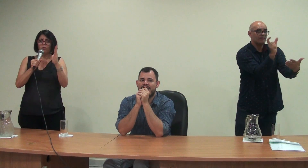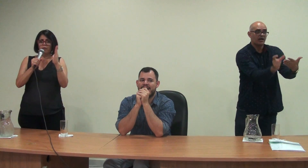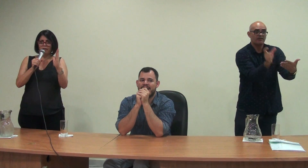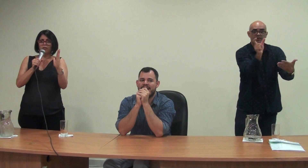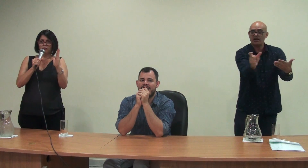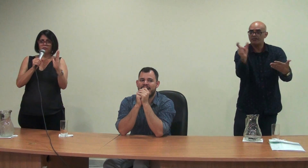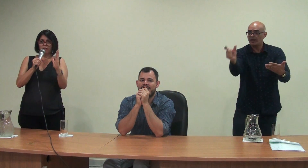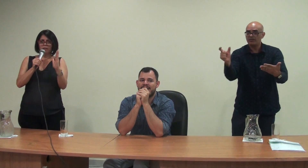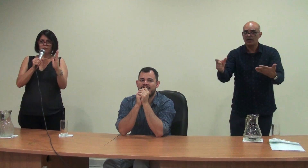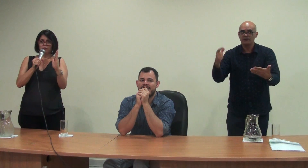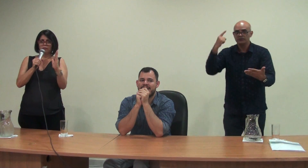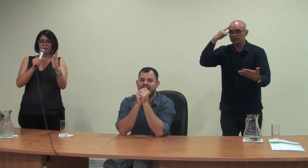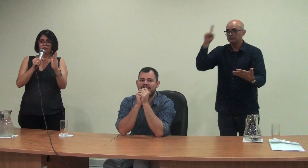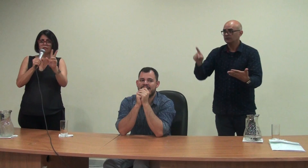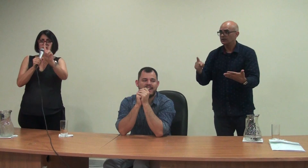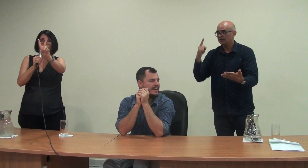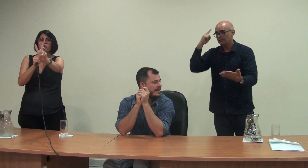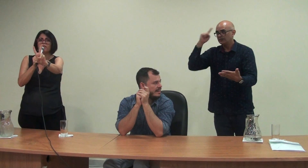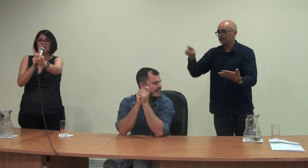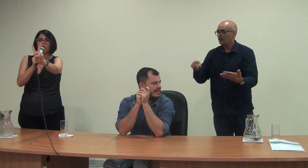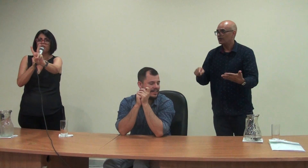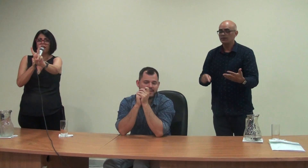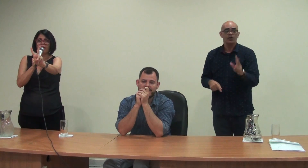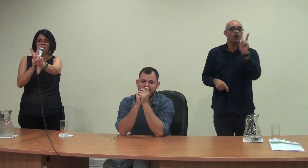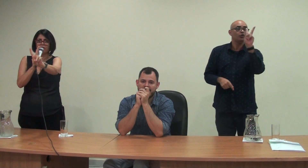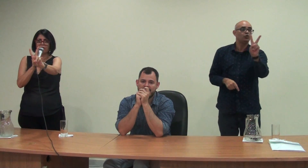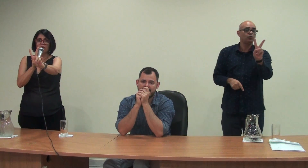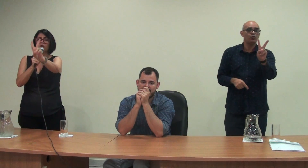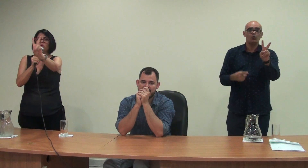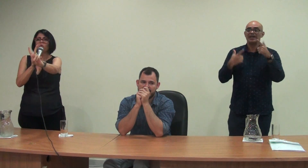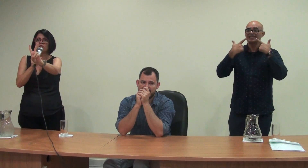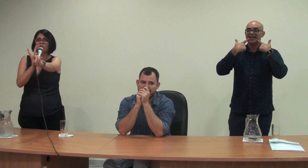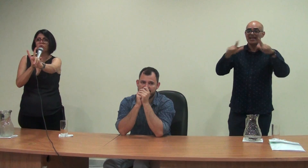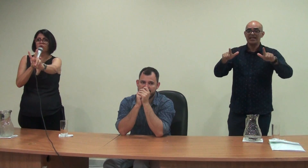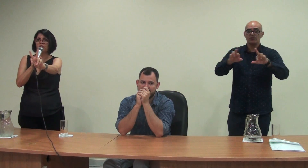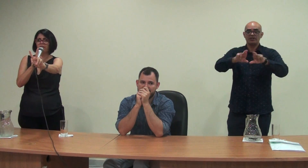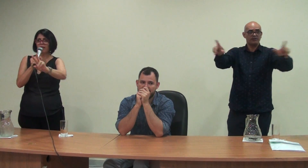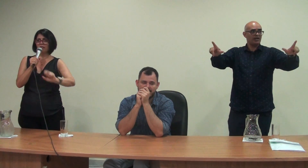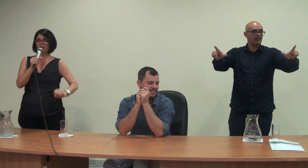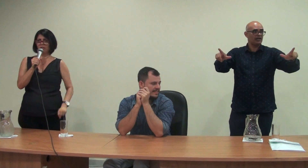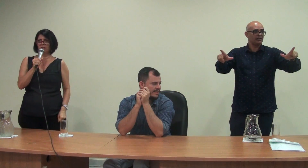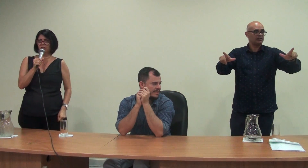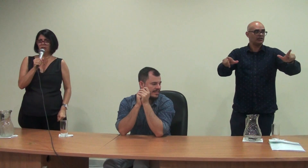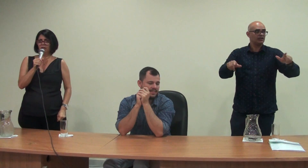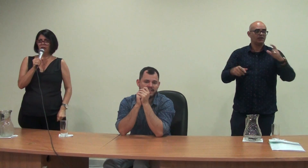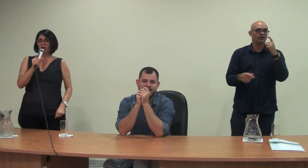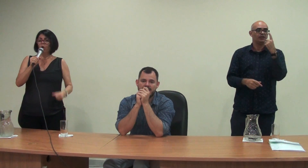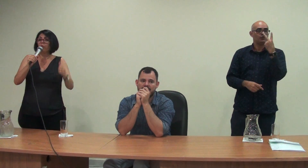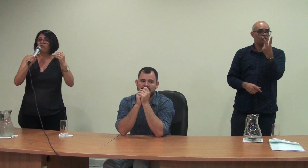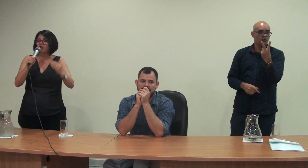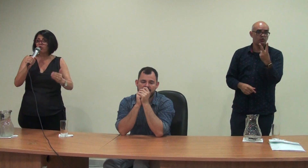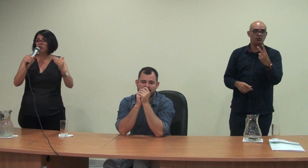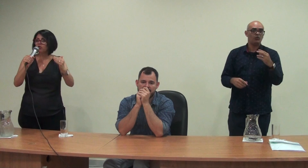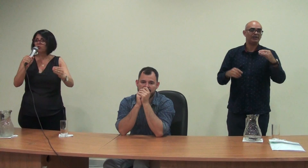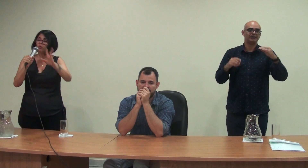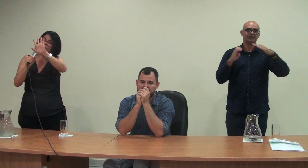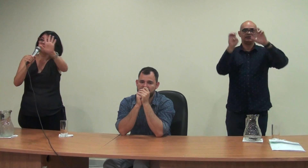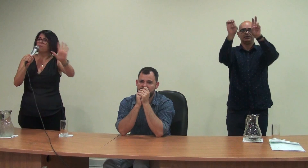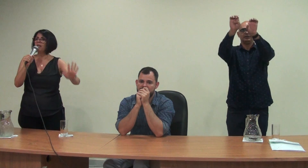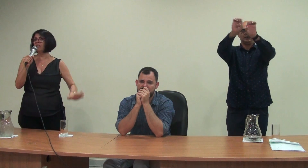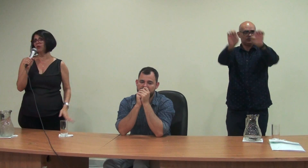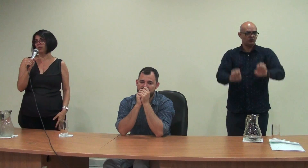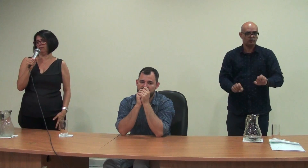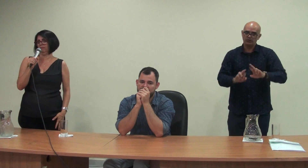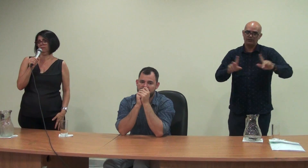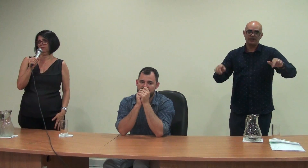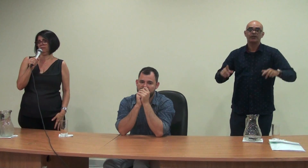Gente, vocês estão compreendendo o que eu estou falando? São duas línguas diferentes, duas estruturas diferentes. O professor de surdo tem que